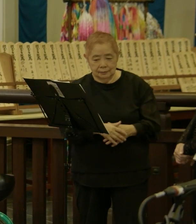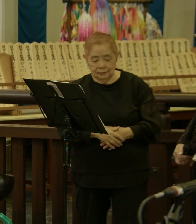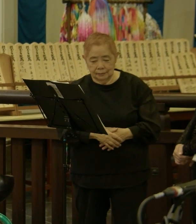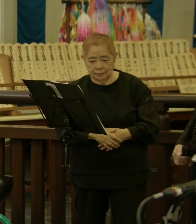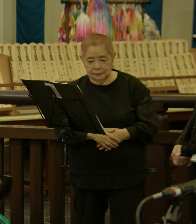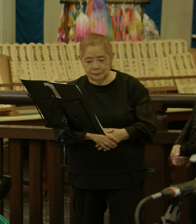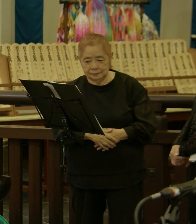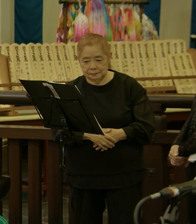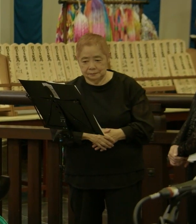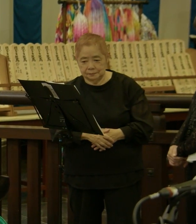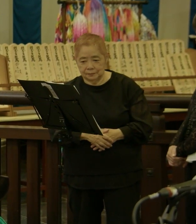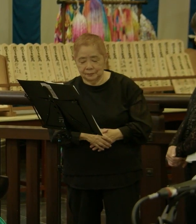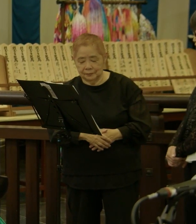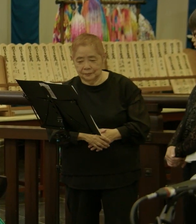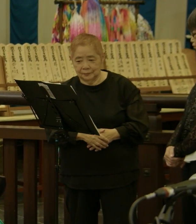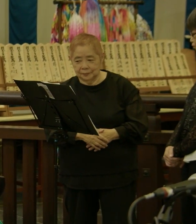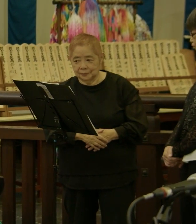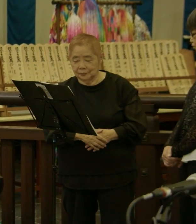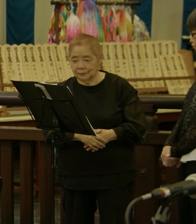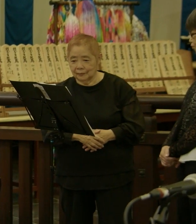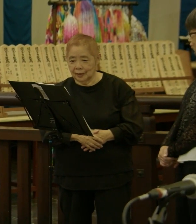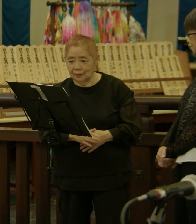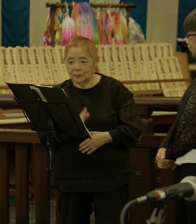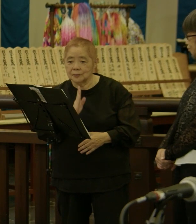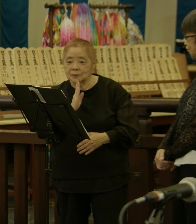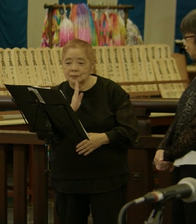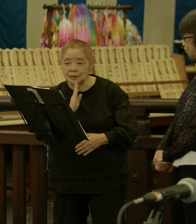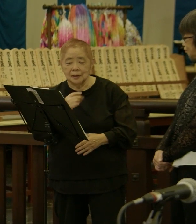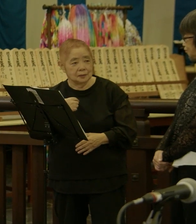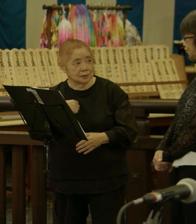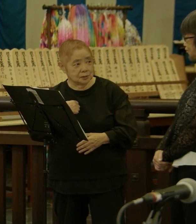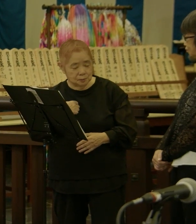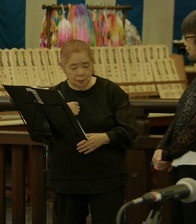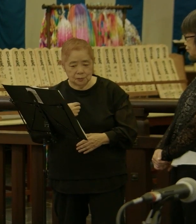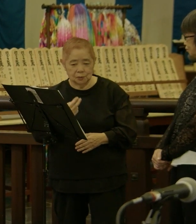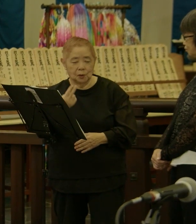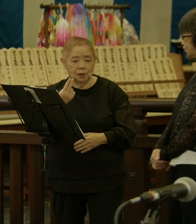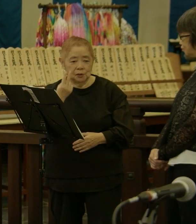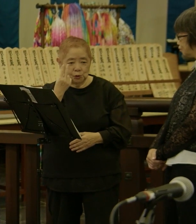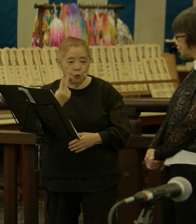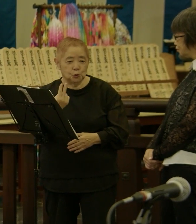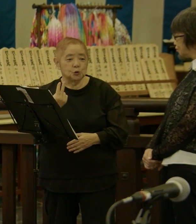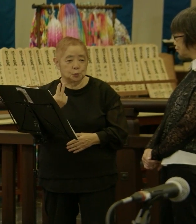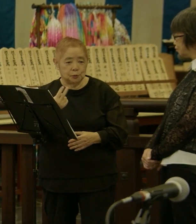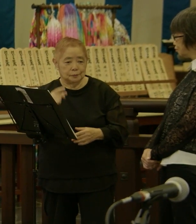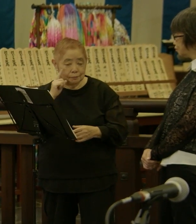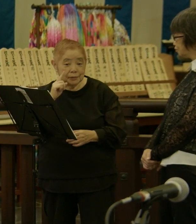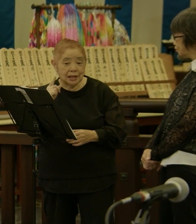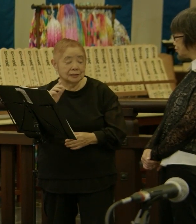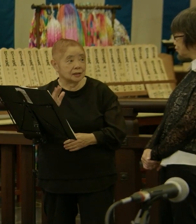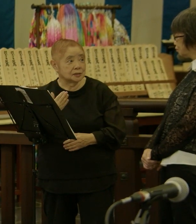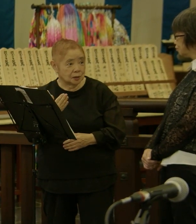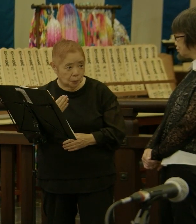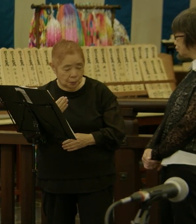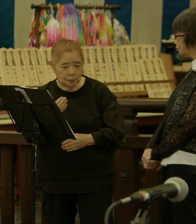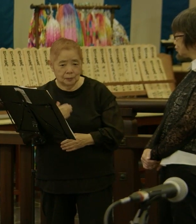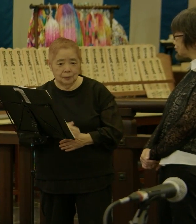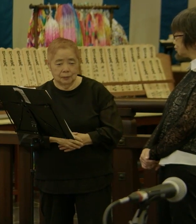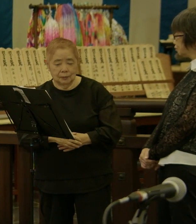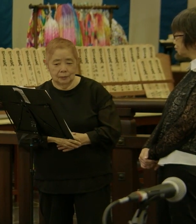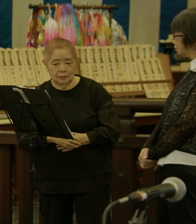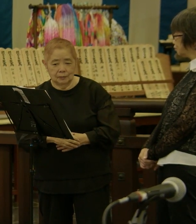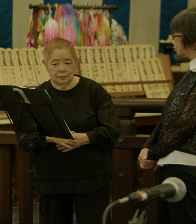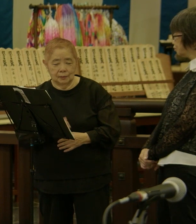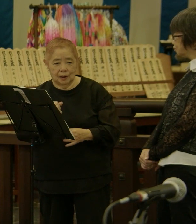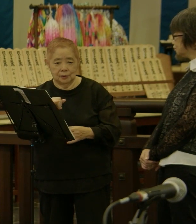もう本当に私もこう YouTube とかで見たんですけども、本当にイン